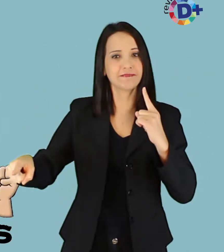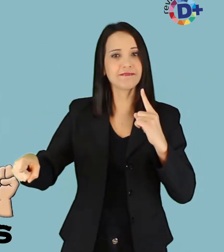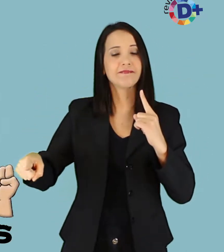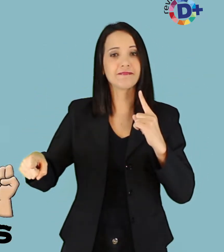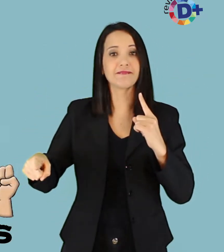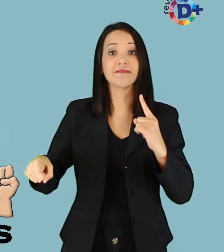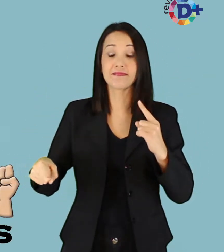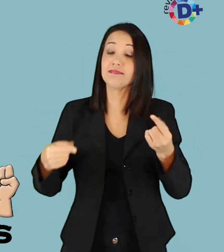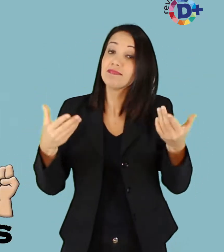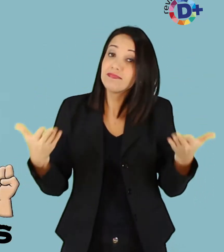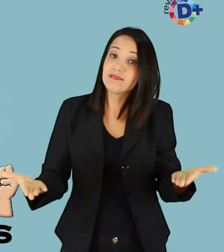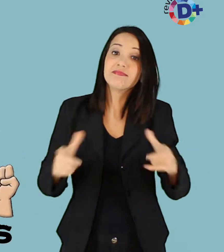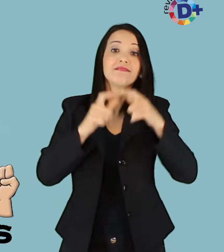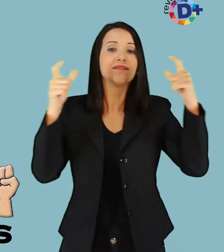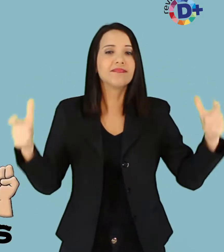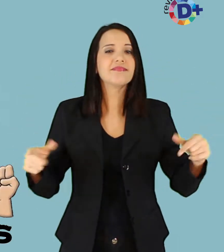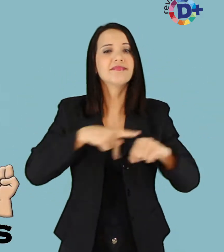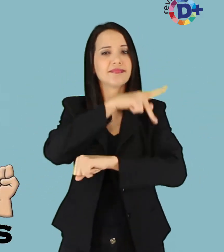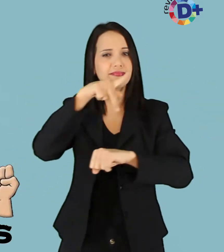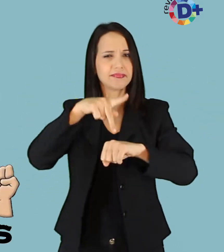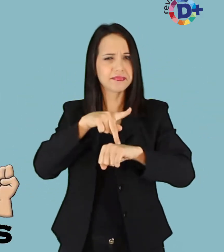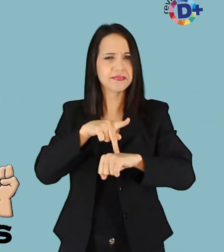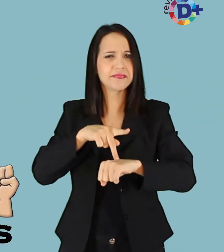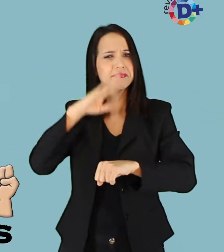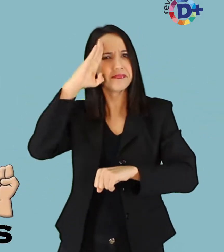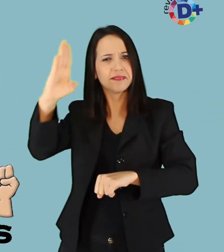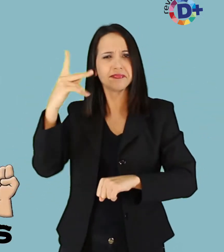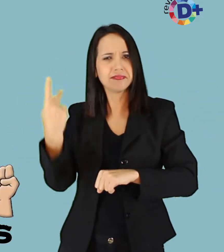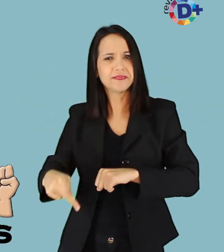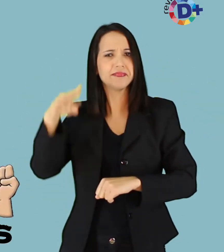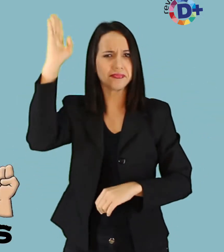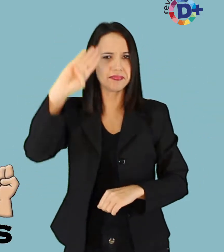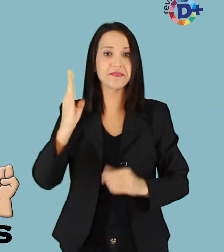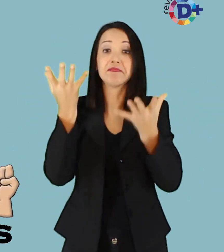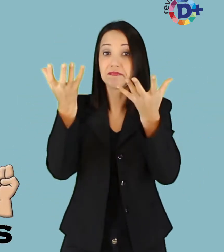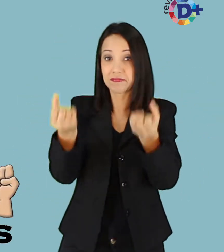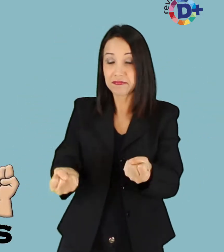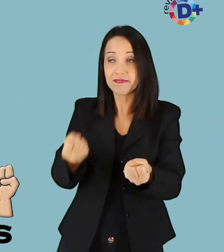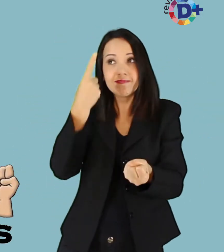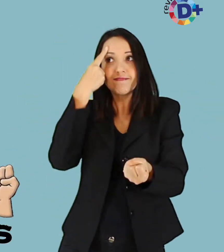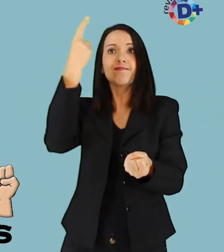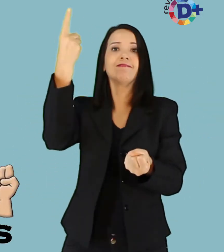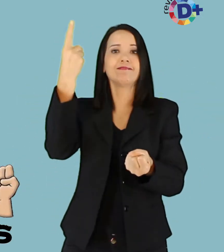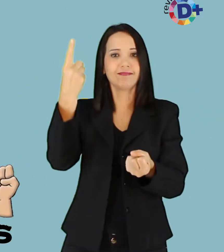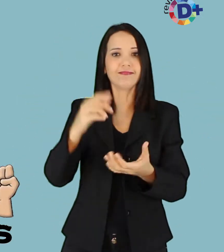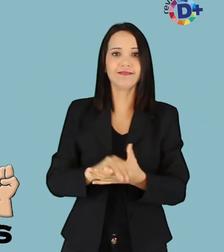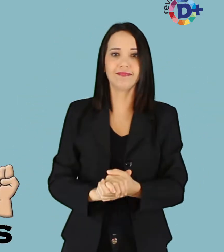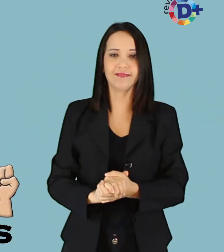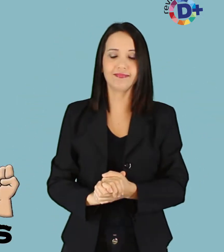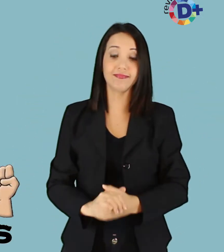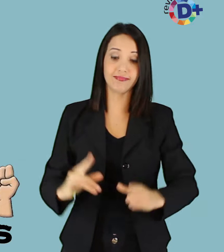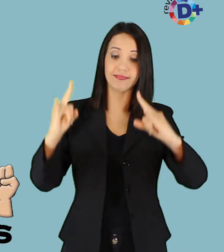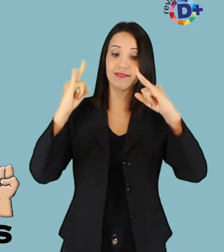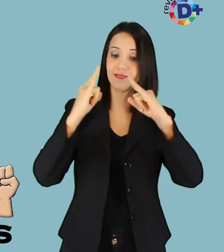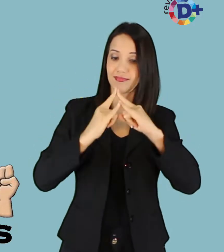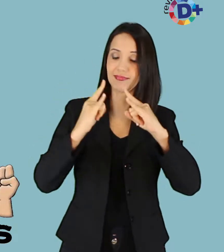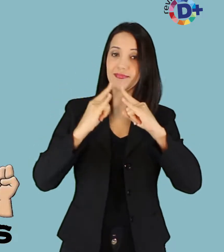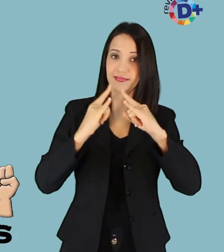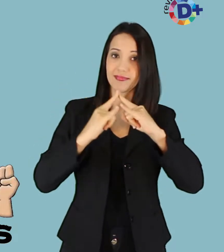proibido. Muitos países, inclusive o Brasil, aderiram à ideia. No Instituto Nacional